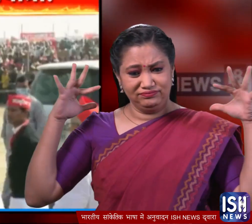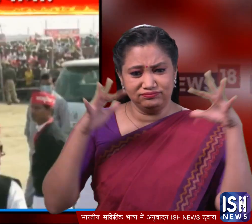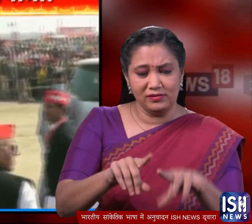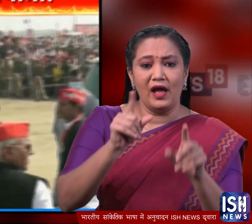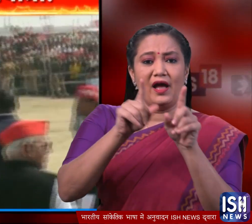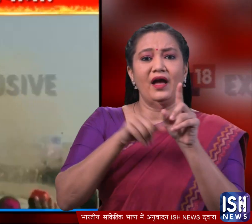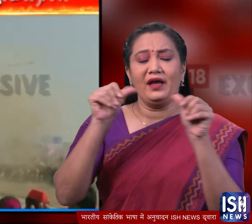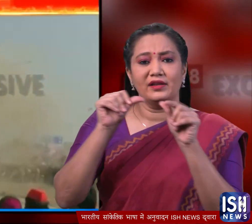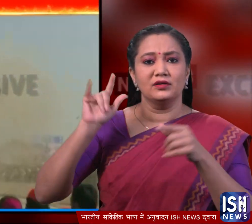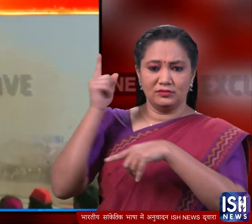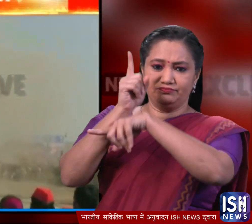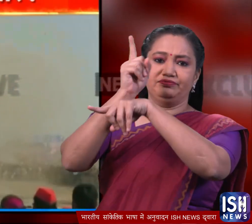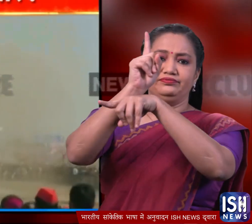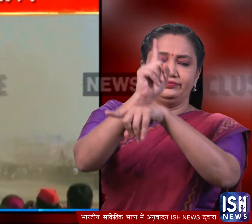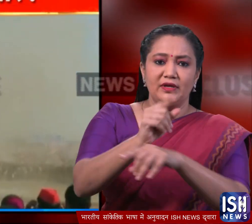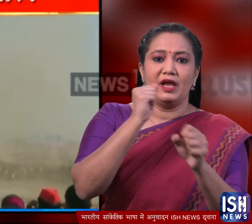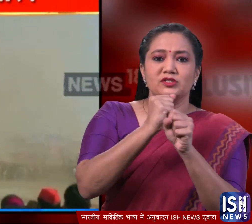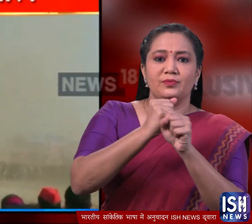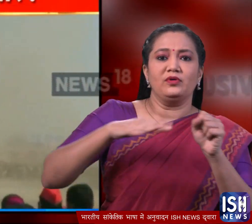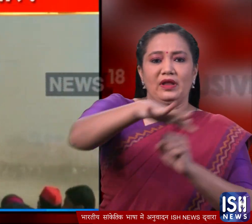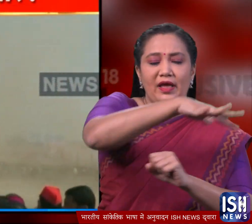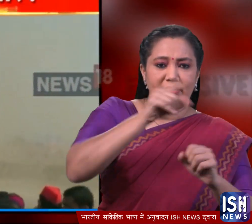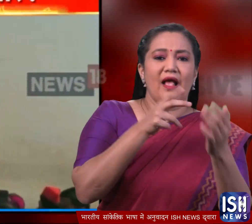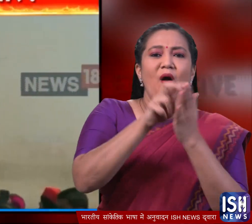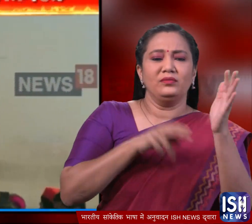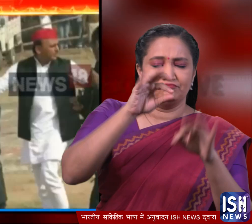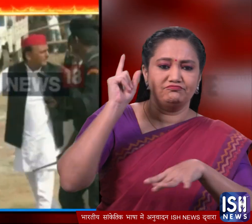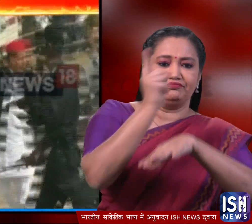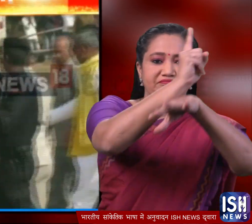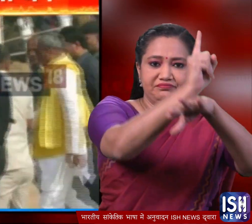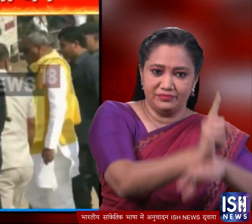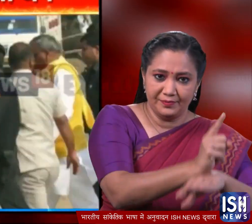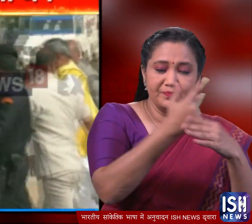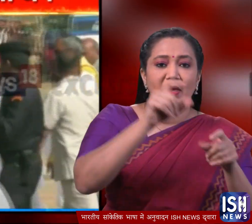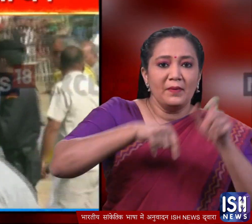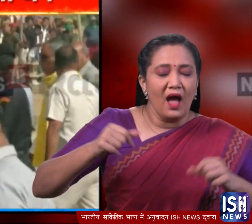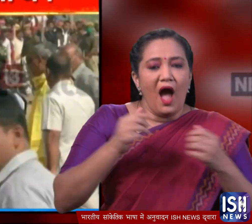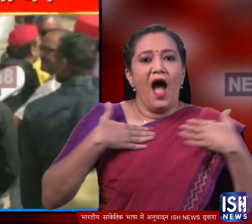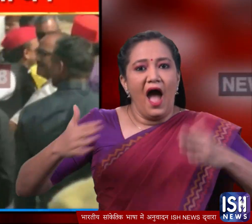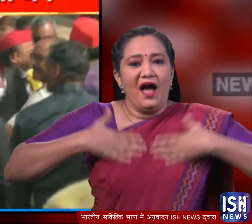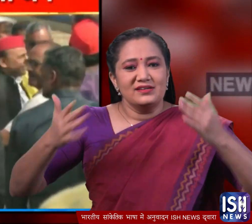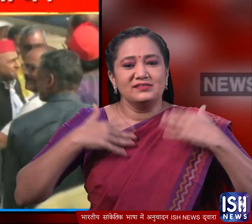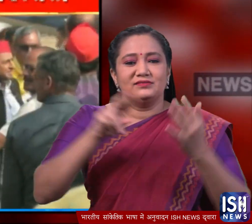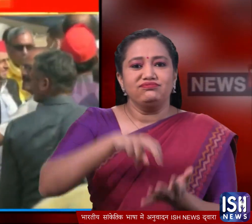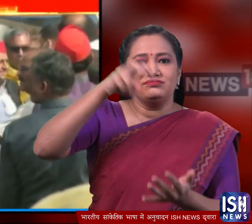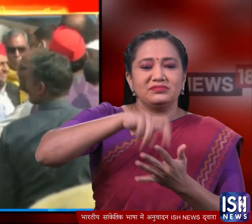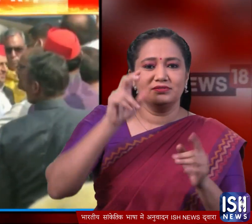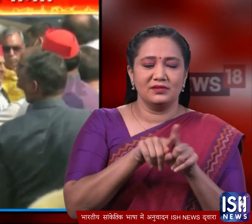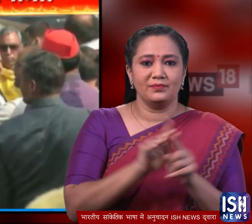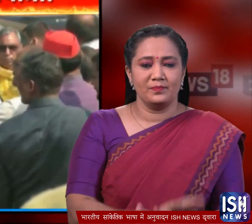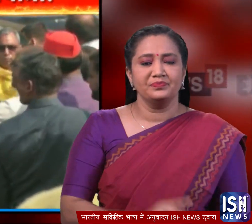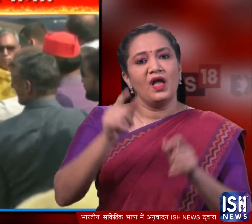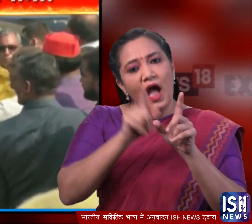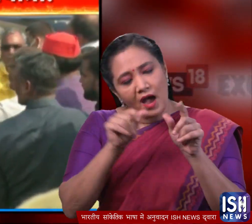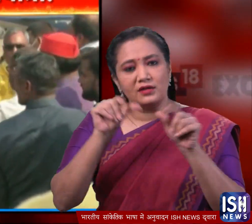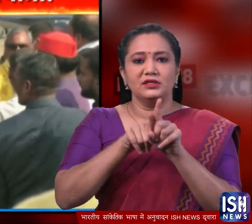की मौजूदगी में अखिलेश यादव का हेलीकॉप्टर गाजीपुर के पखनपुरा गांव में उतरा। उन्हें देखते ही पार्टी कार्यकर्ताओं का जोश आसमान छूने लगा।